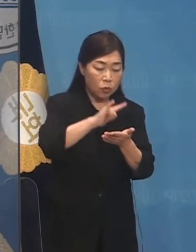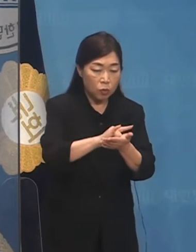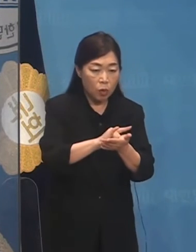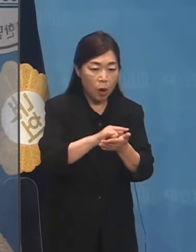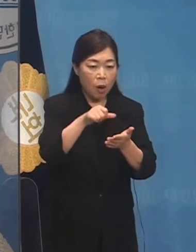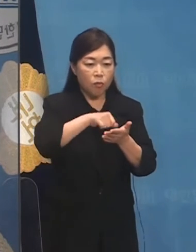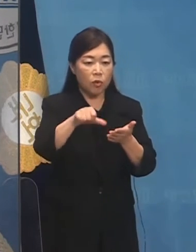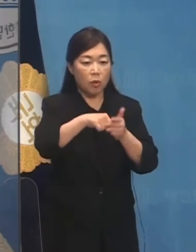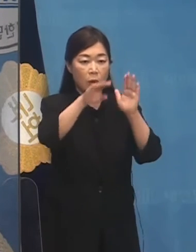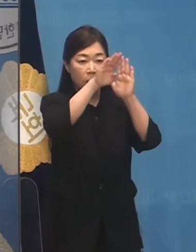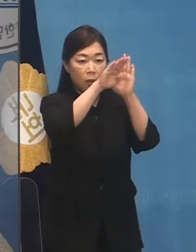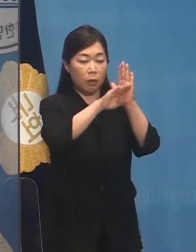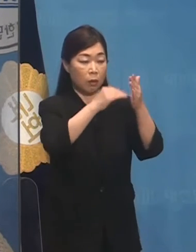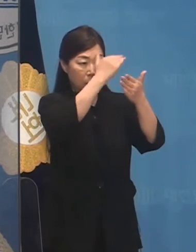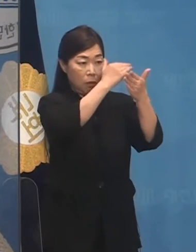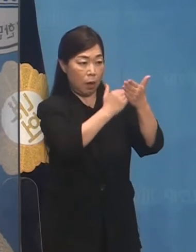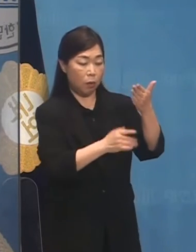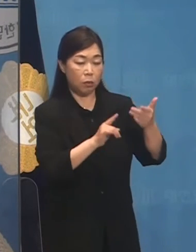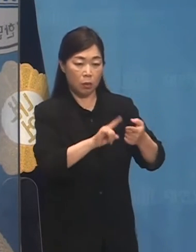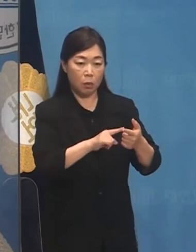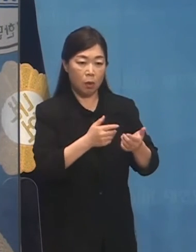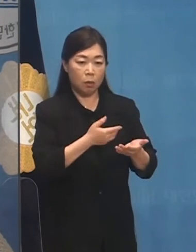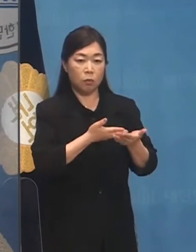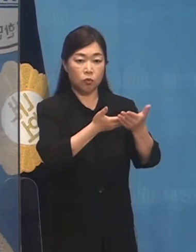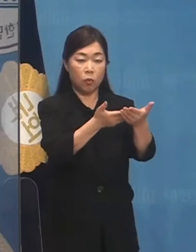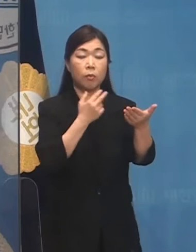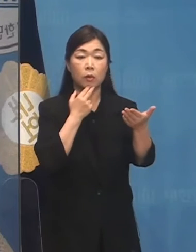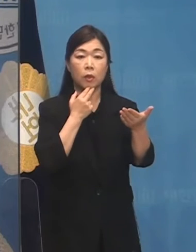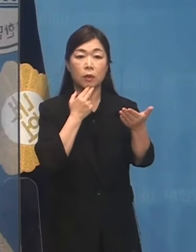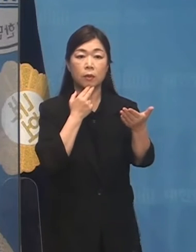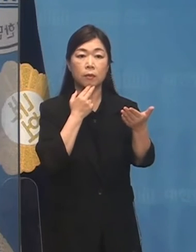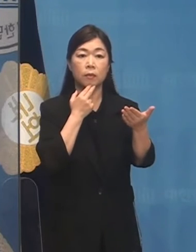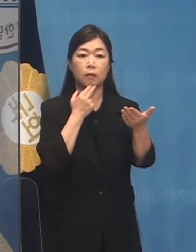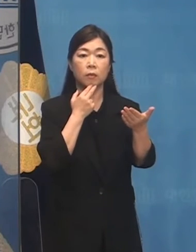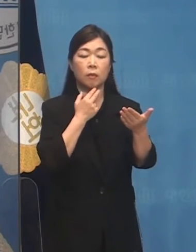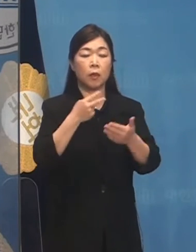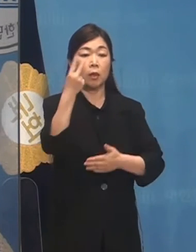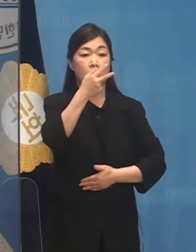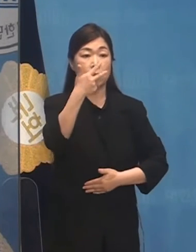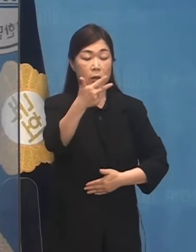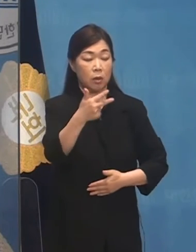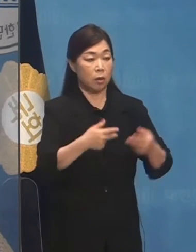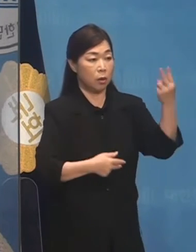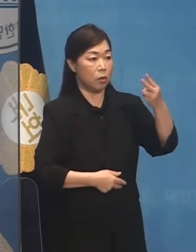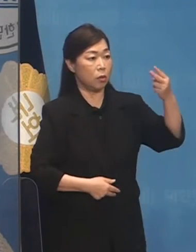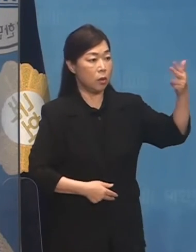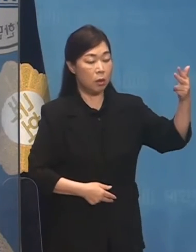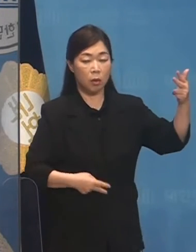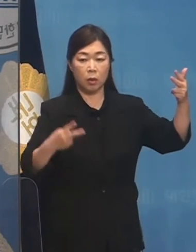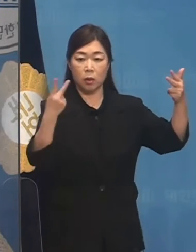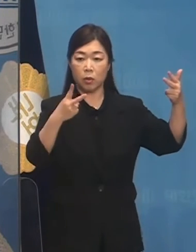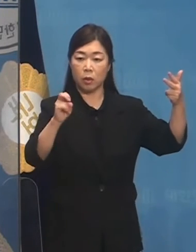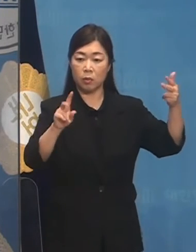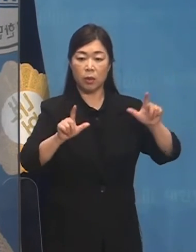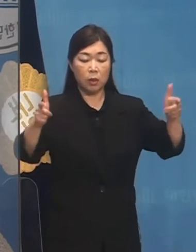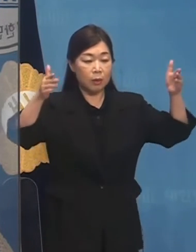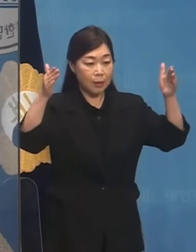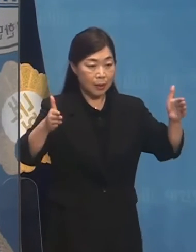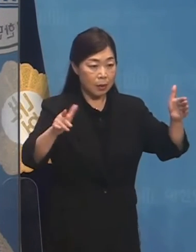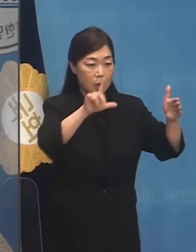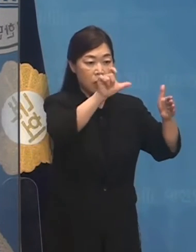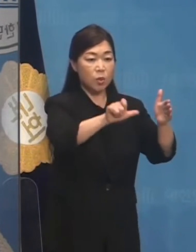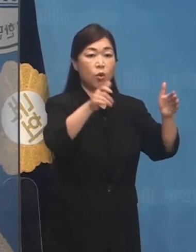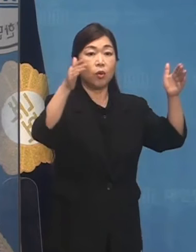대해서 일체 자료를 제공하지 않고 있습니다. 2007년과 2022년 무슨 차이가 있는 겁니까? 지난